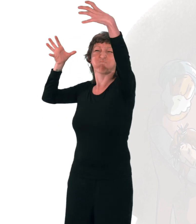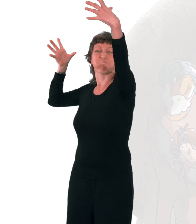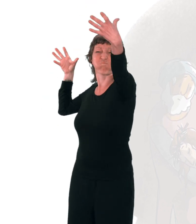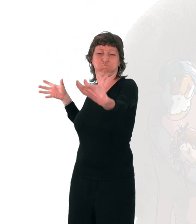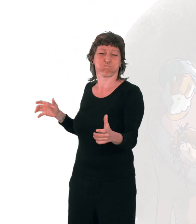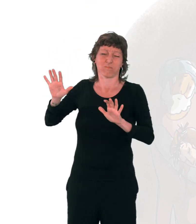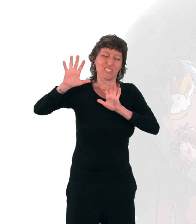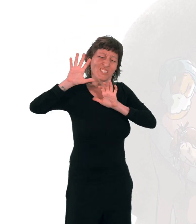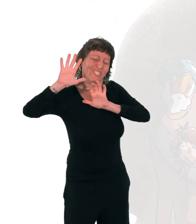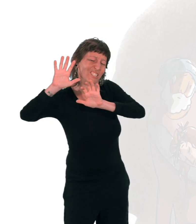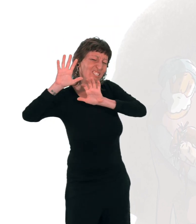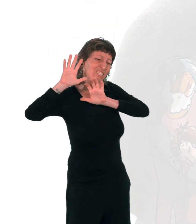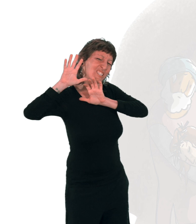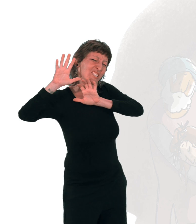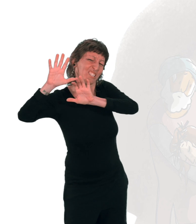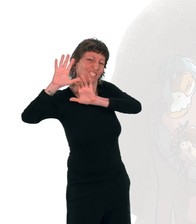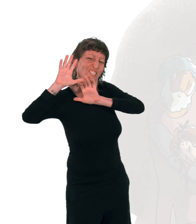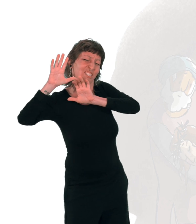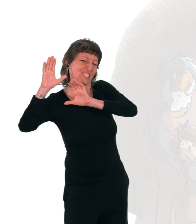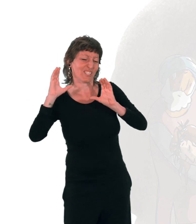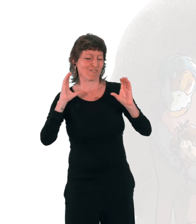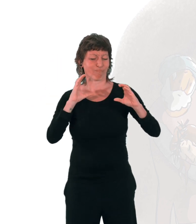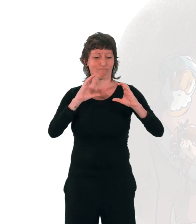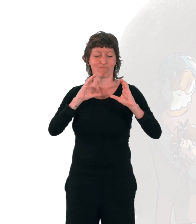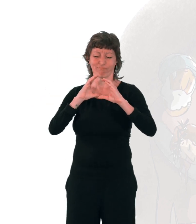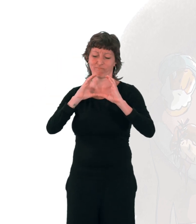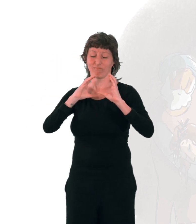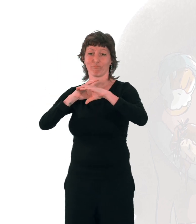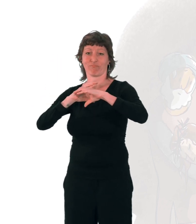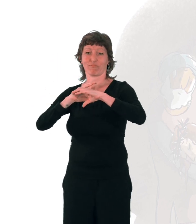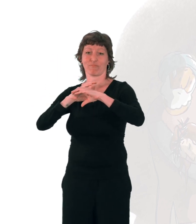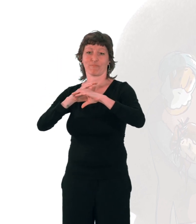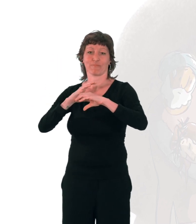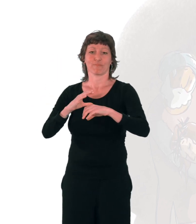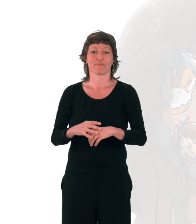Ensuite, il roule une grosse pierre pour fermer l'entrée de la tombe.